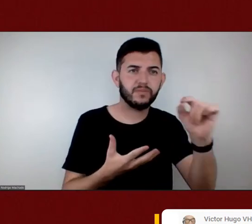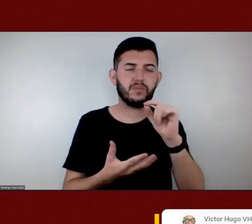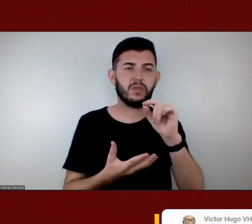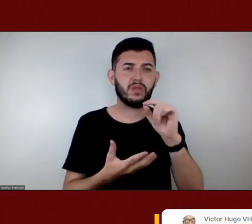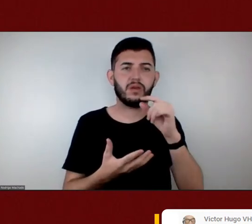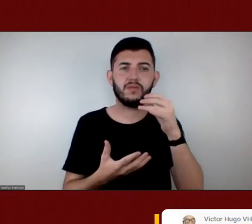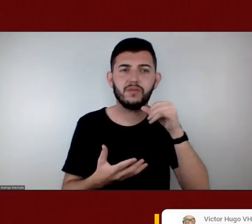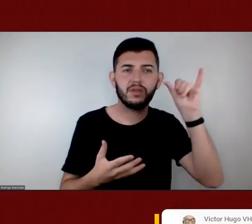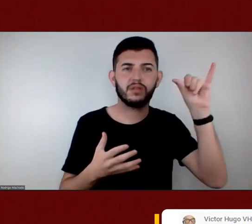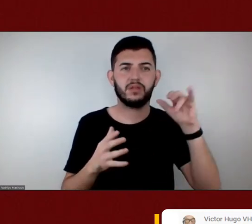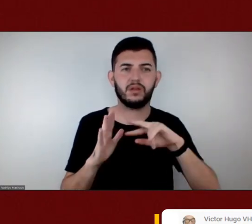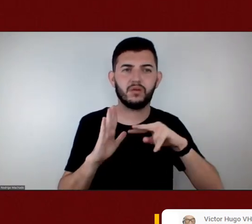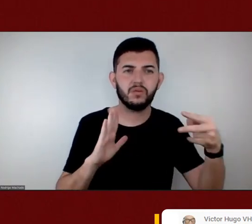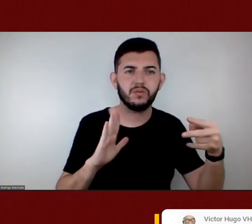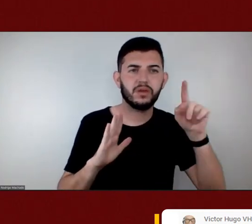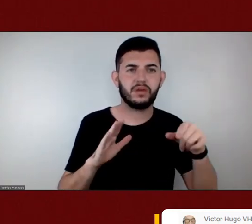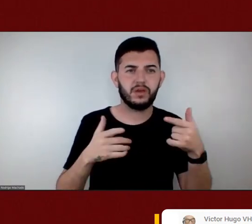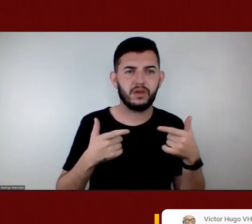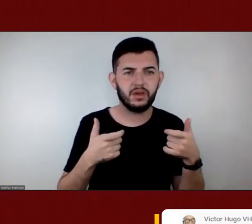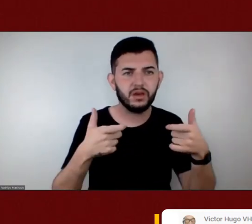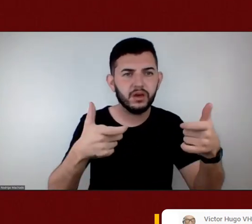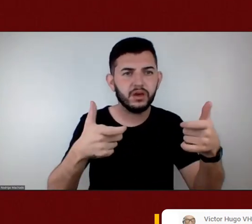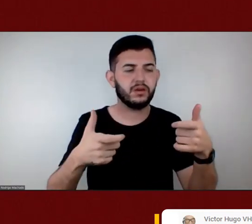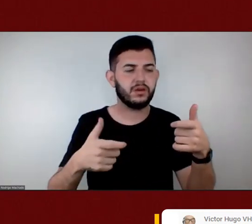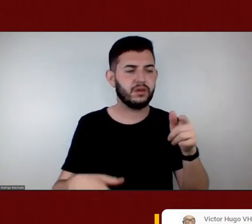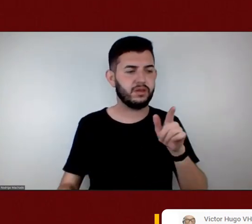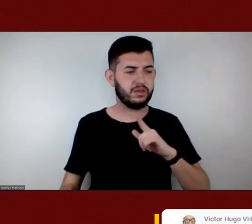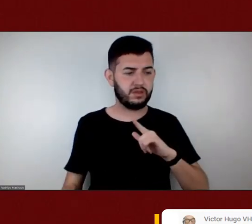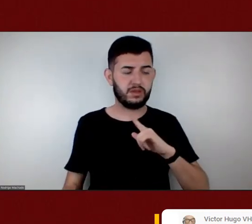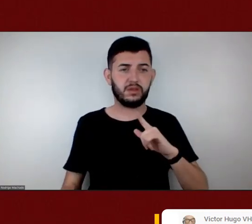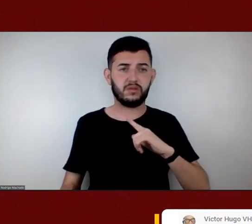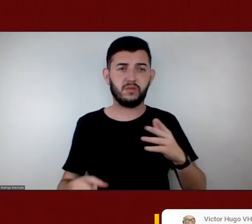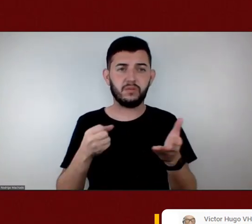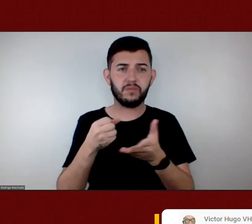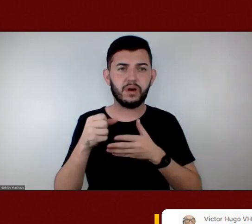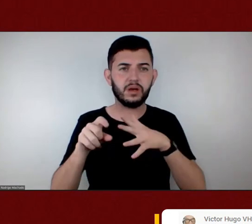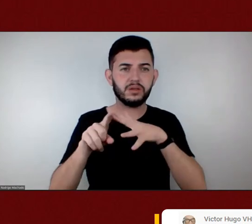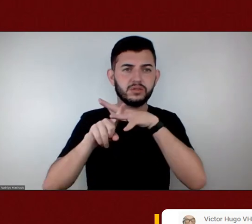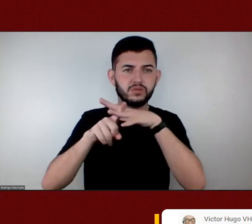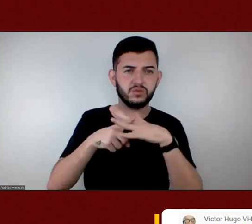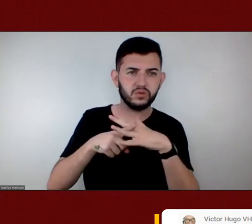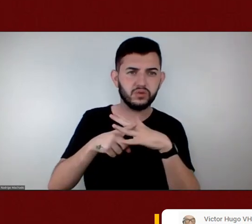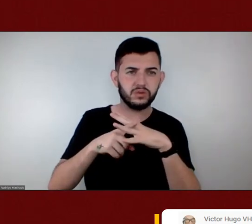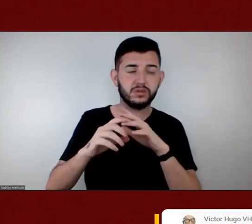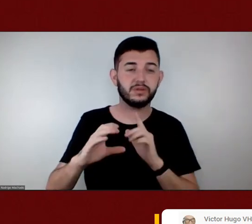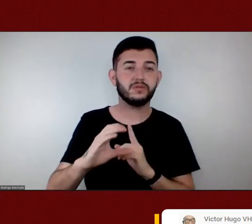do socialismo e do comunismo. Este programa máximo